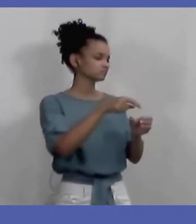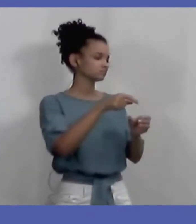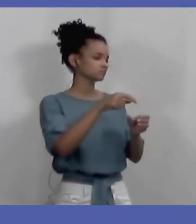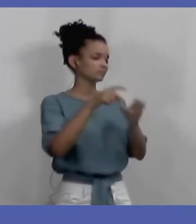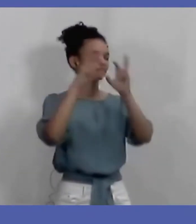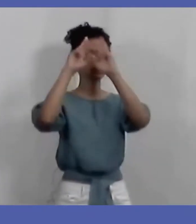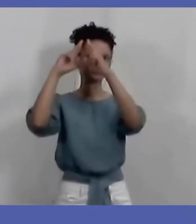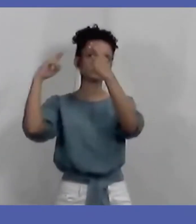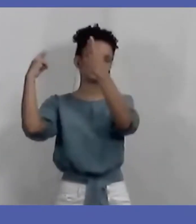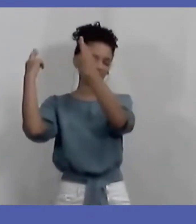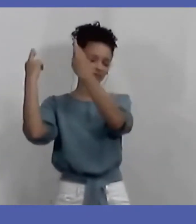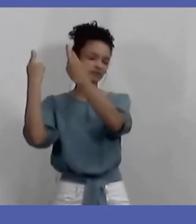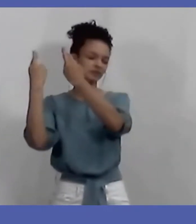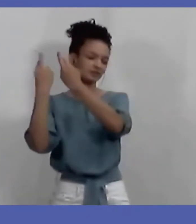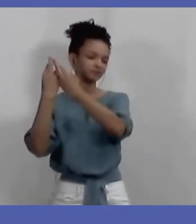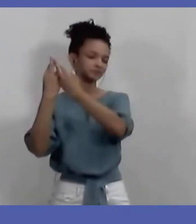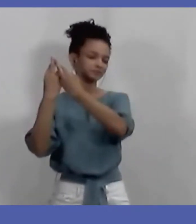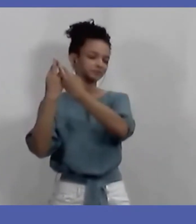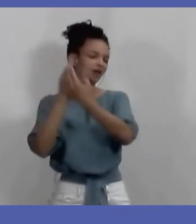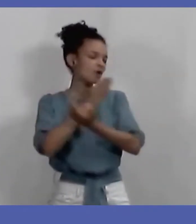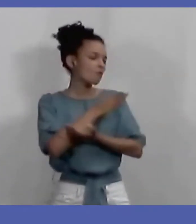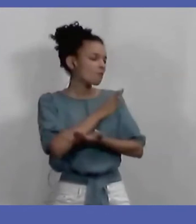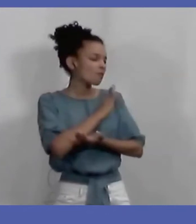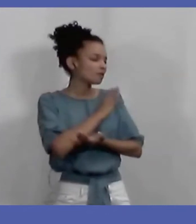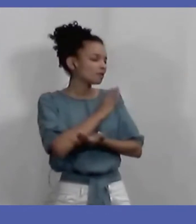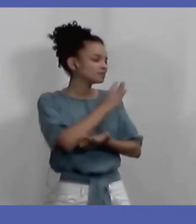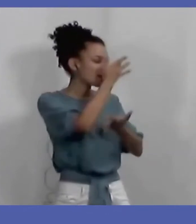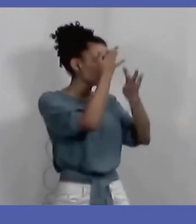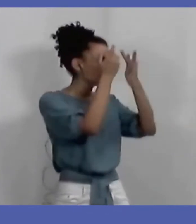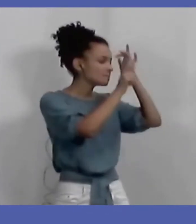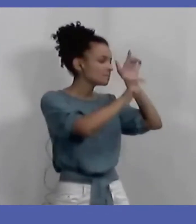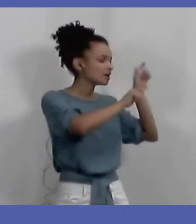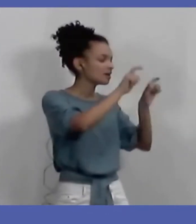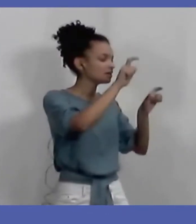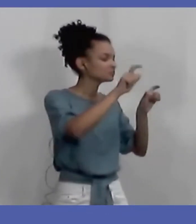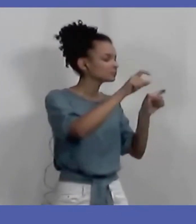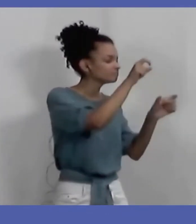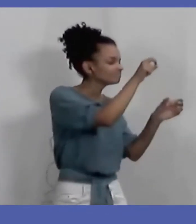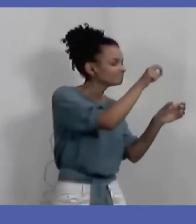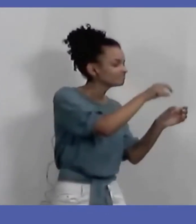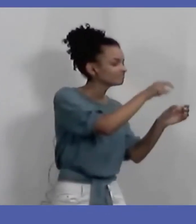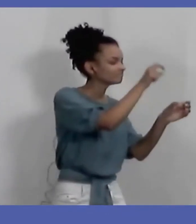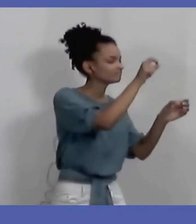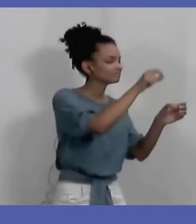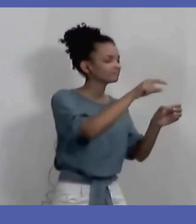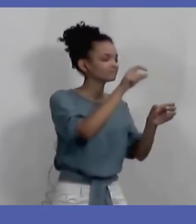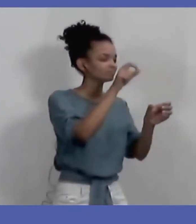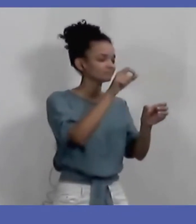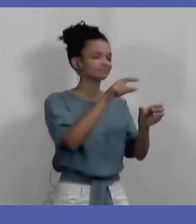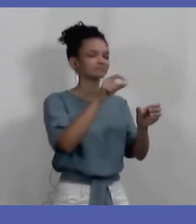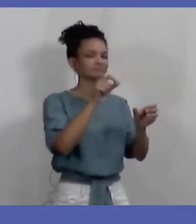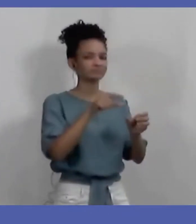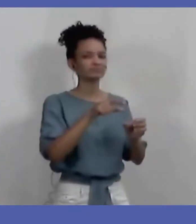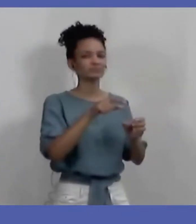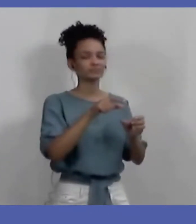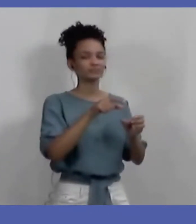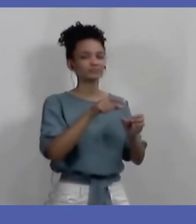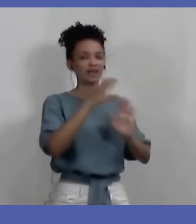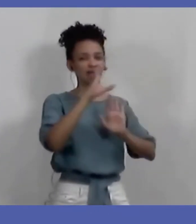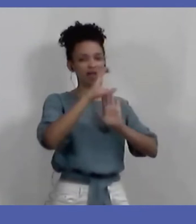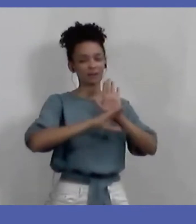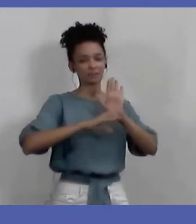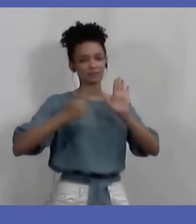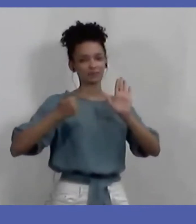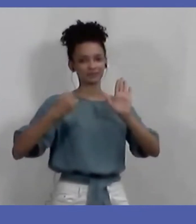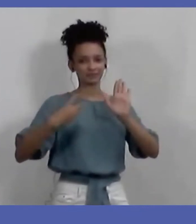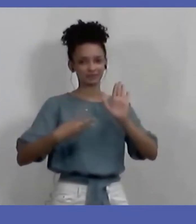Amém? E semeou nos corações das pessoas. Ele mesmo fala lá em capítulo 13, na